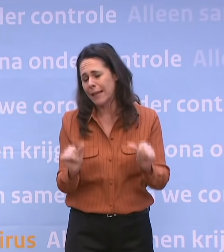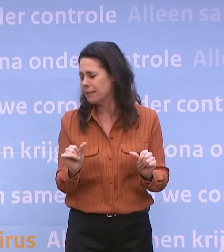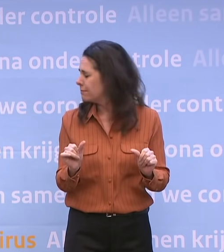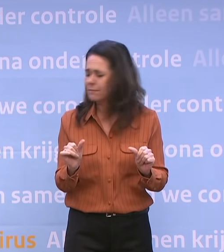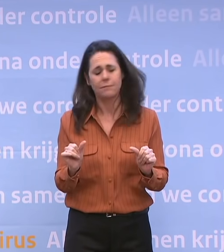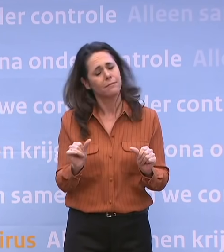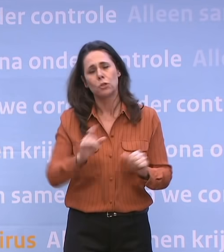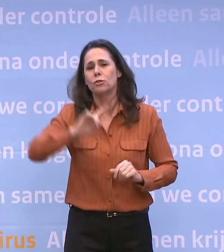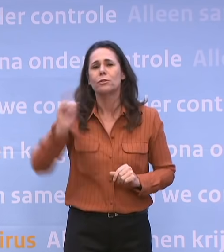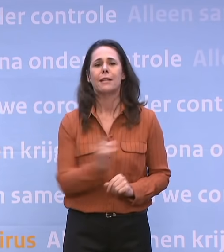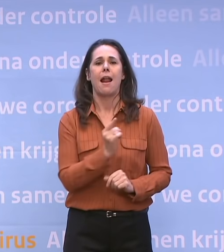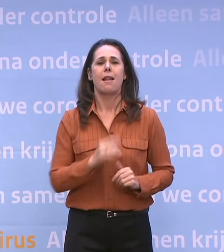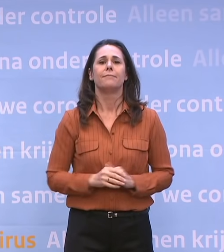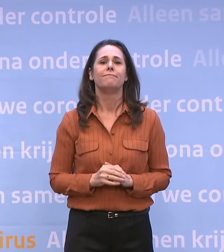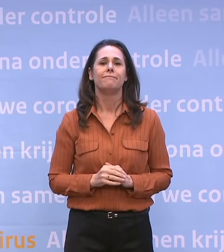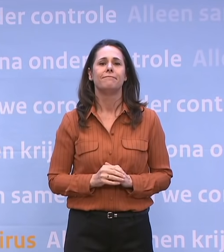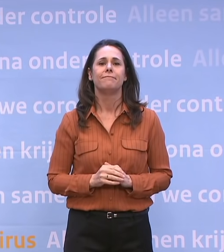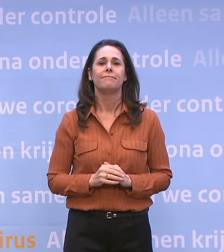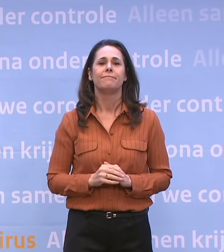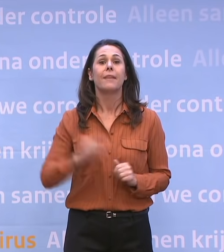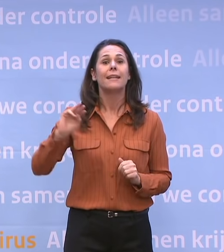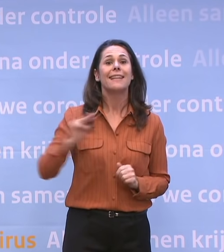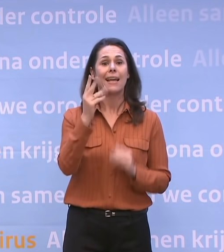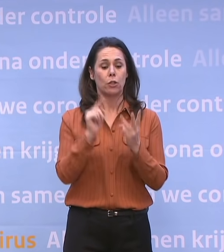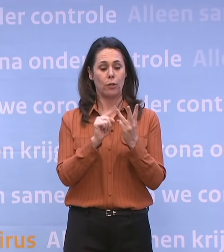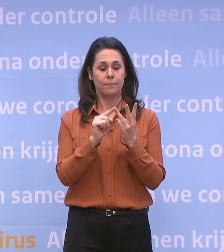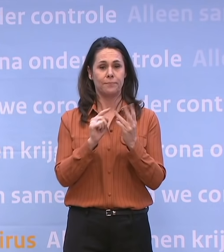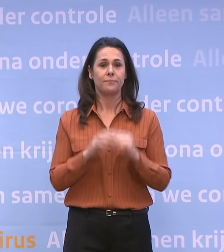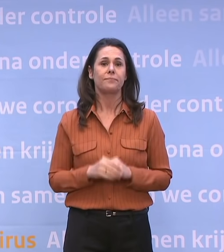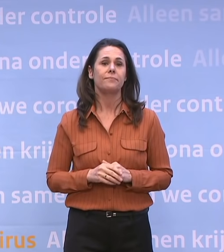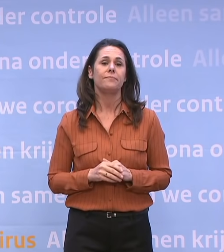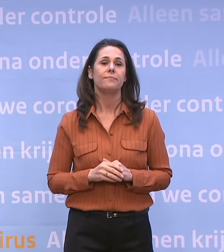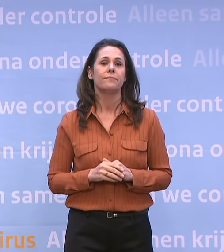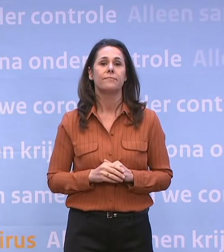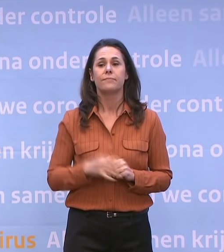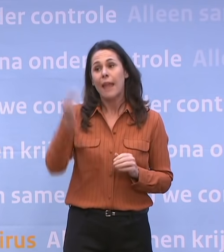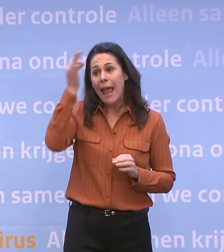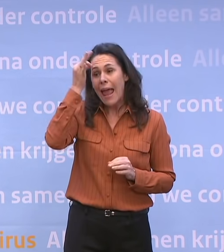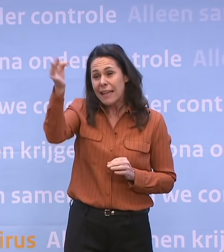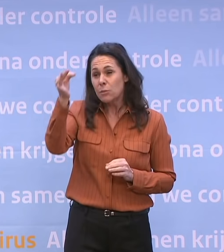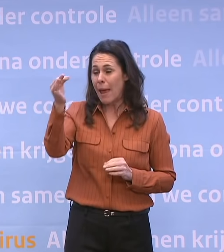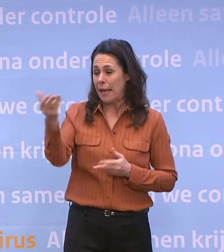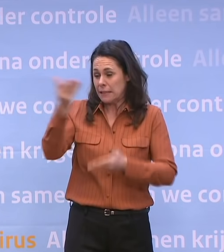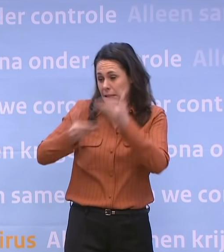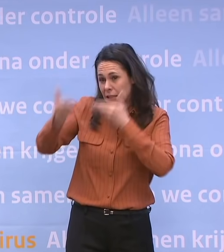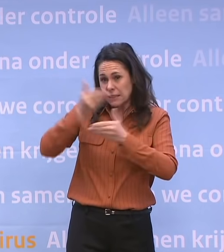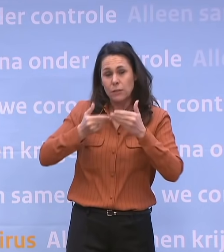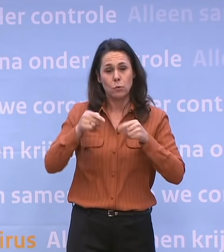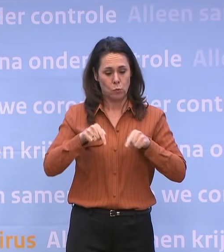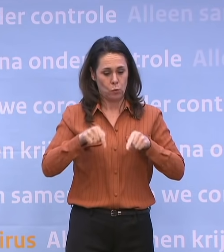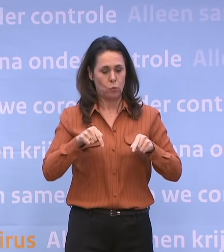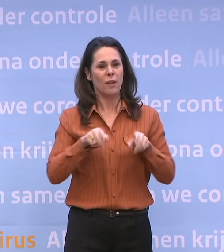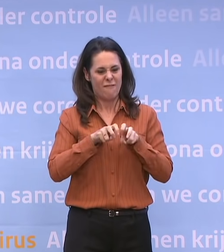veel te voorbarig. Ten derde. Experts zeggen ons dat de verspreiding van het virus door de